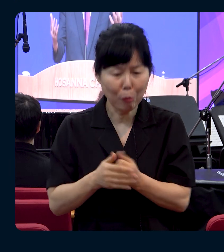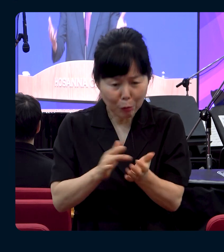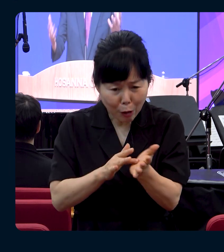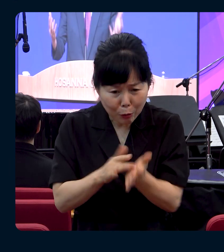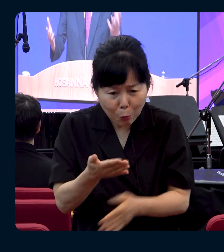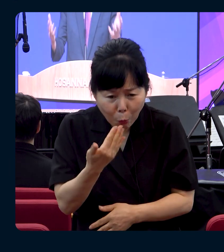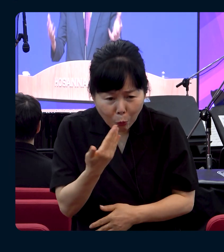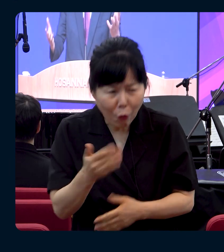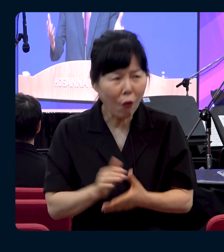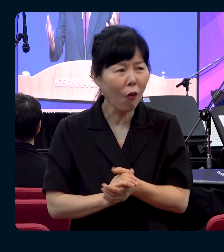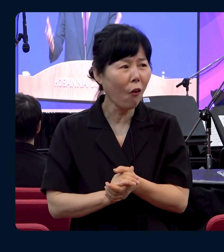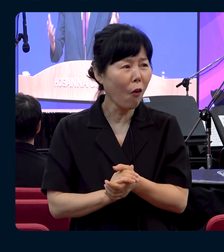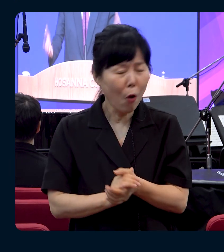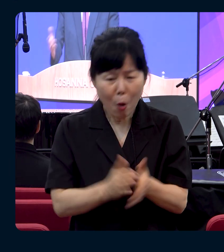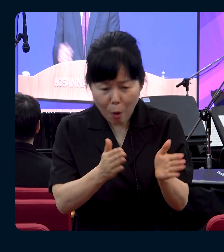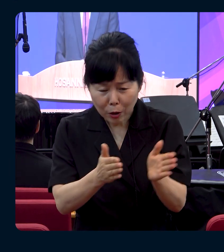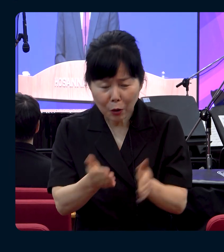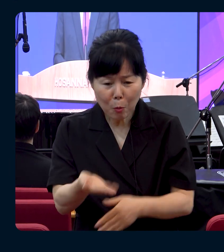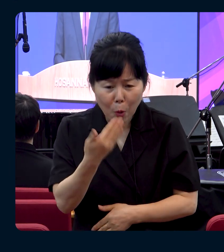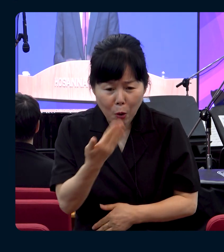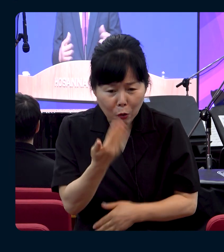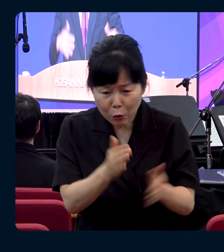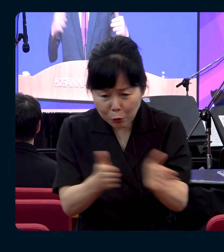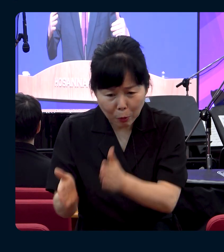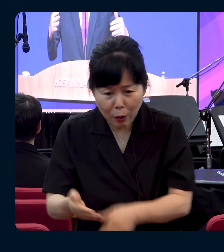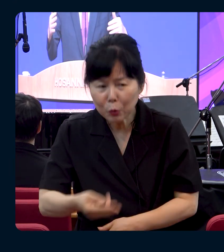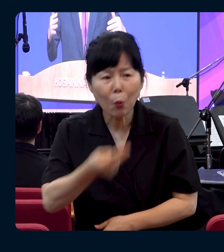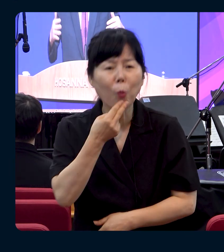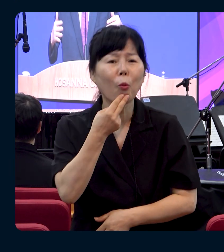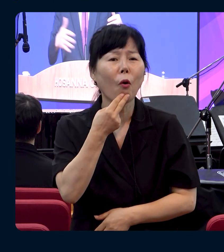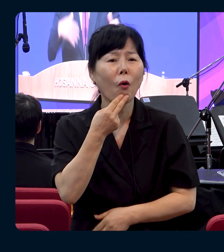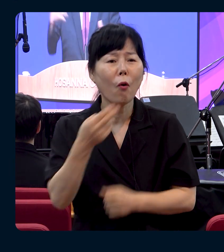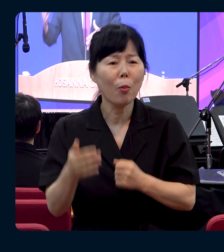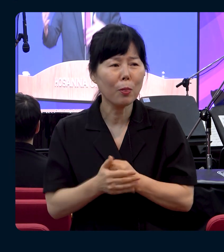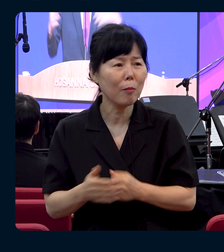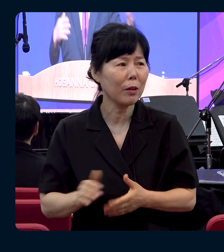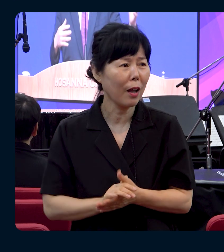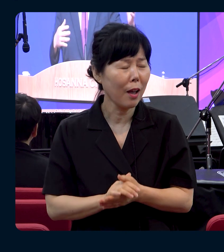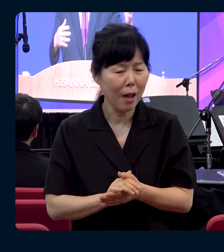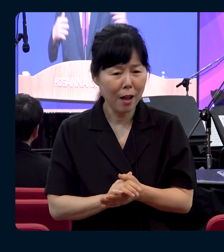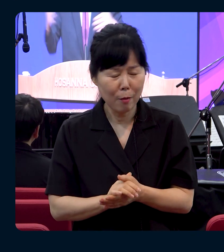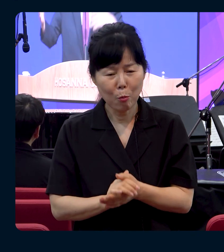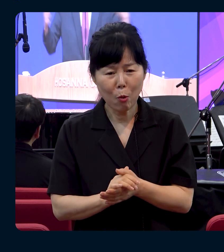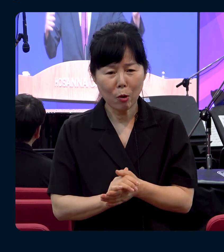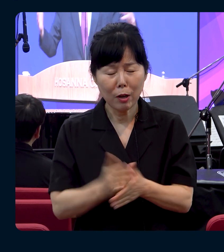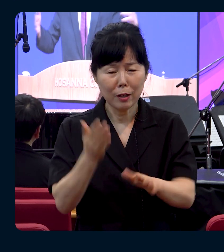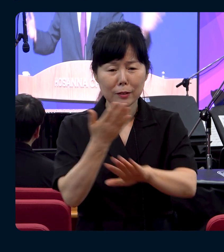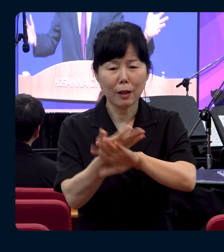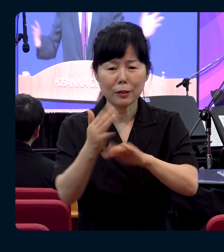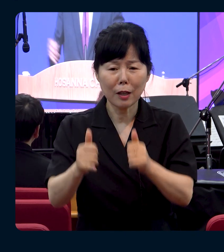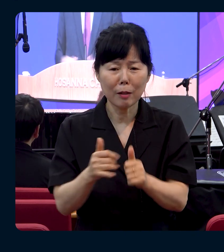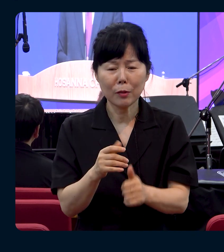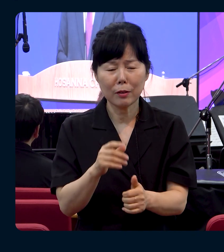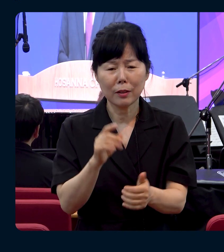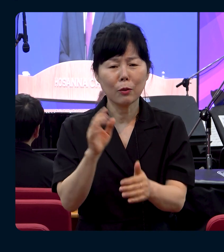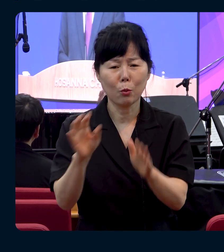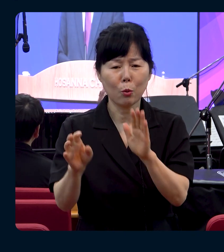이 먹을 것 준비해 놓은 것도 없는데, 더군다나 그 사람들은 다 그때 코로나 때문에 격리되니까 뭐 주변에 아무도